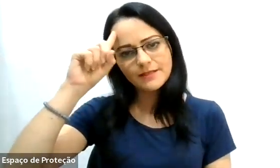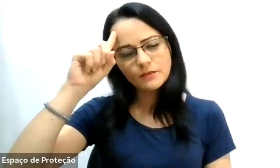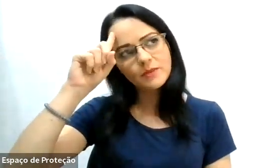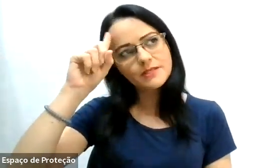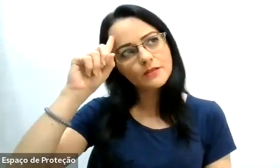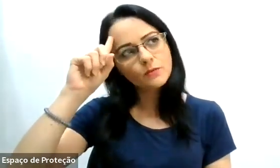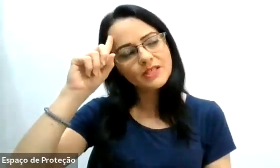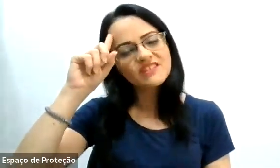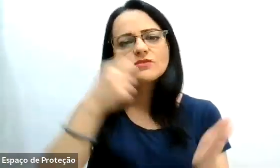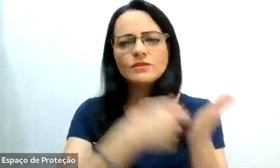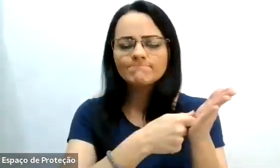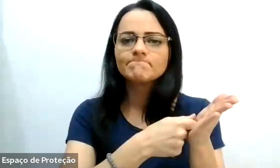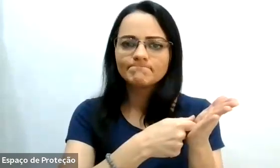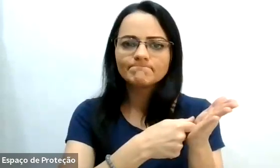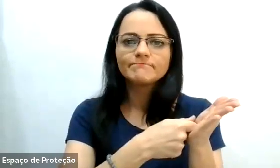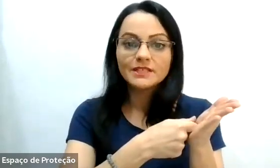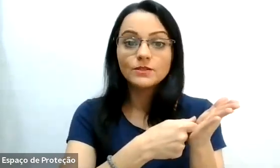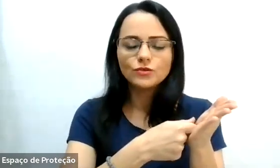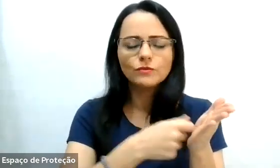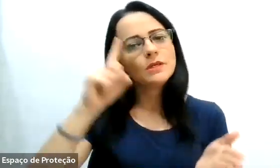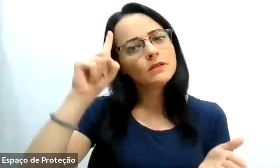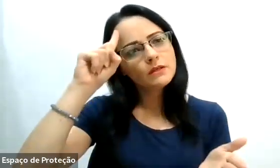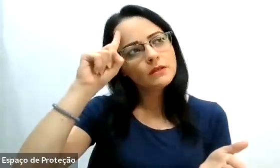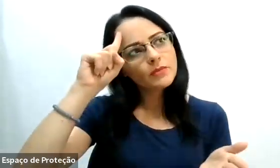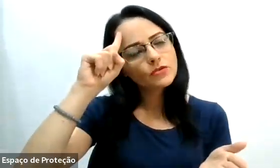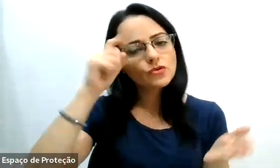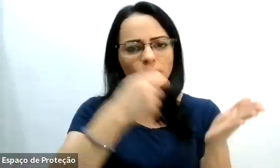pensando, pensando, pensando e decidiu. Pensou e